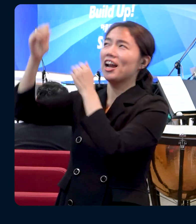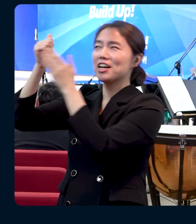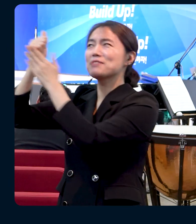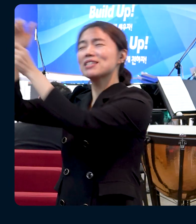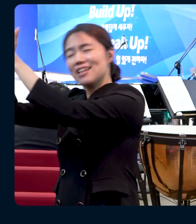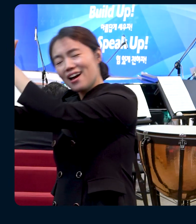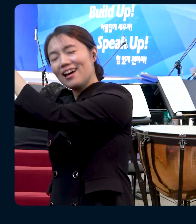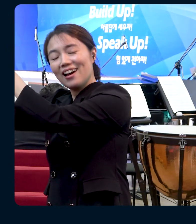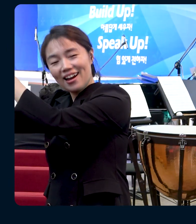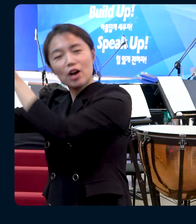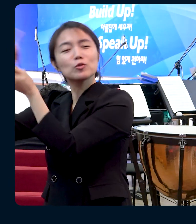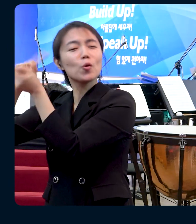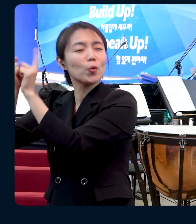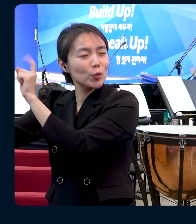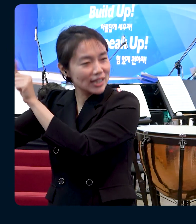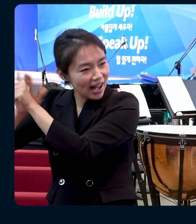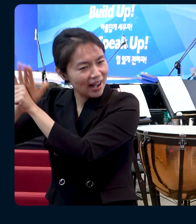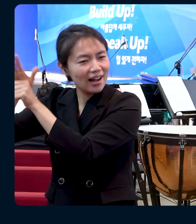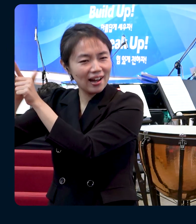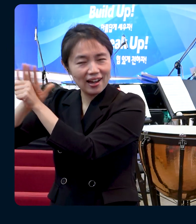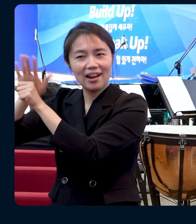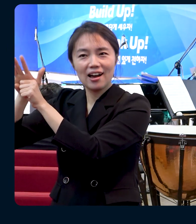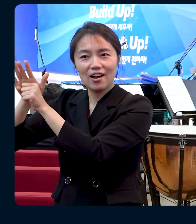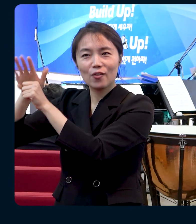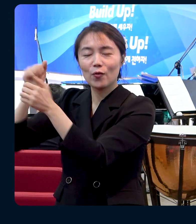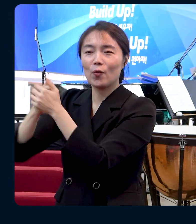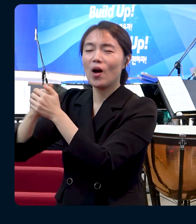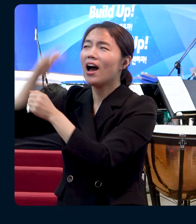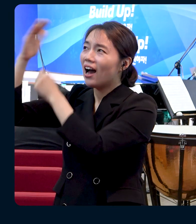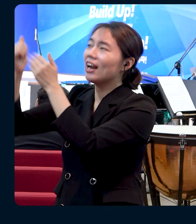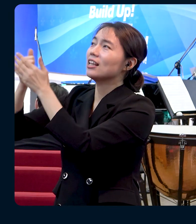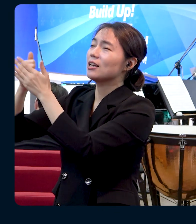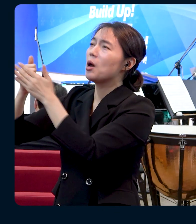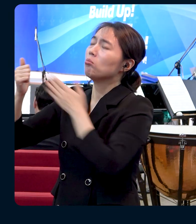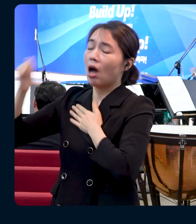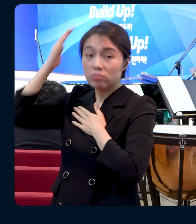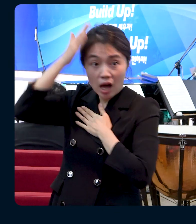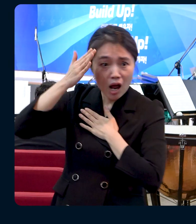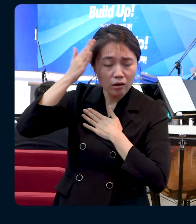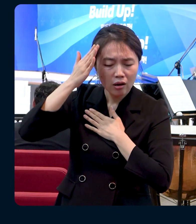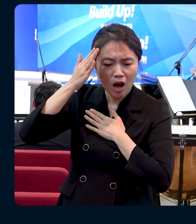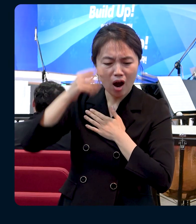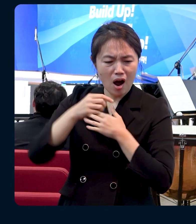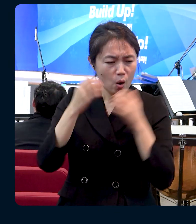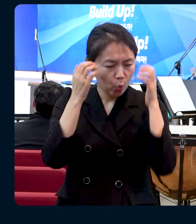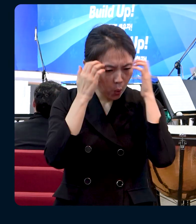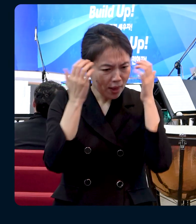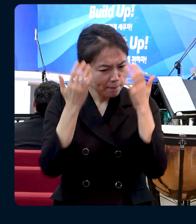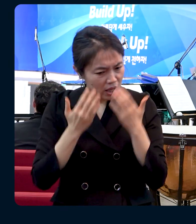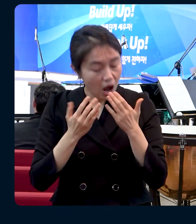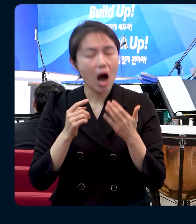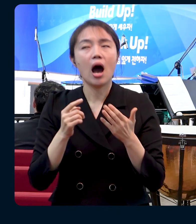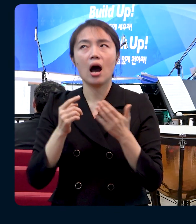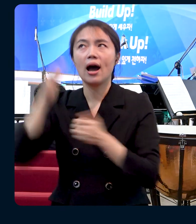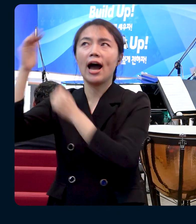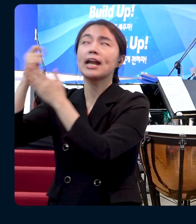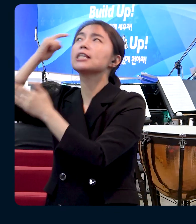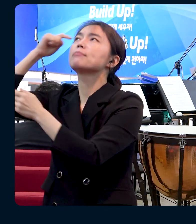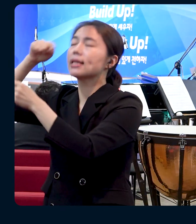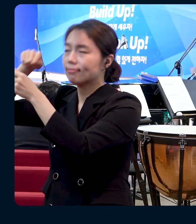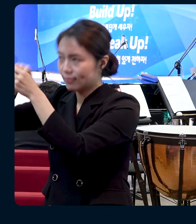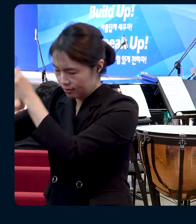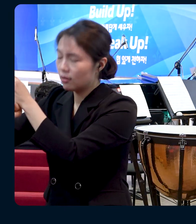그분을 사랑하고, 그래서 그 사랑하는 그분의 뜻과 섭리를 신뢰하며 주어진